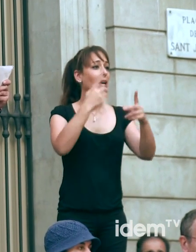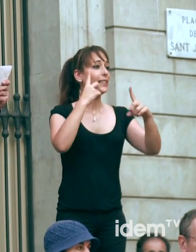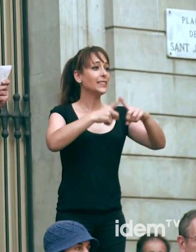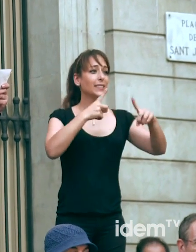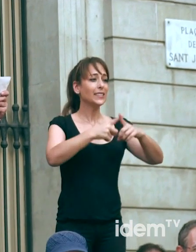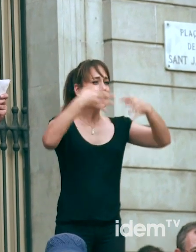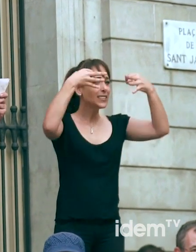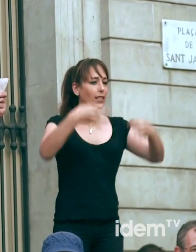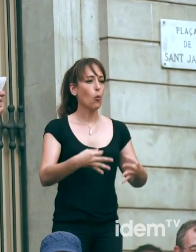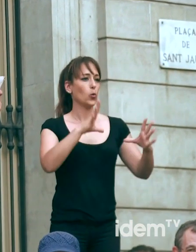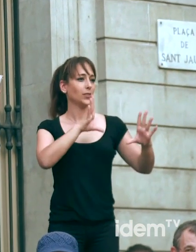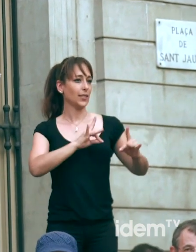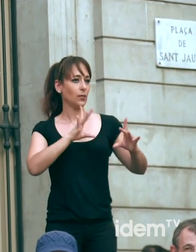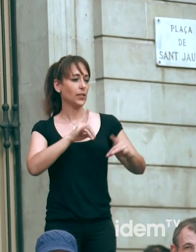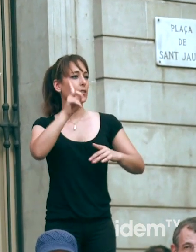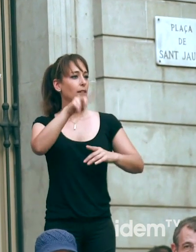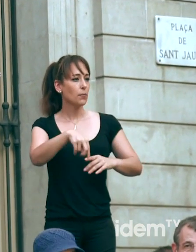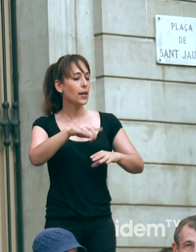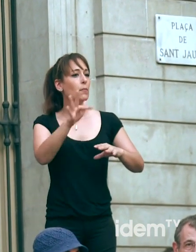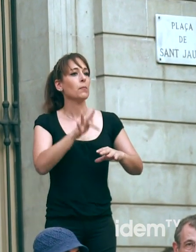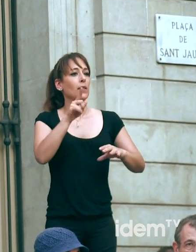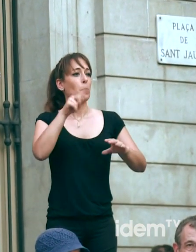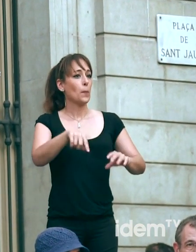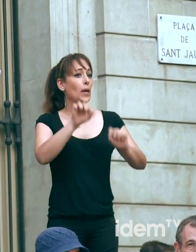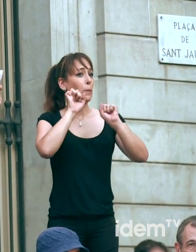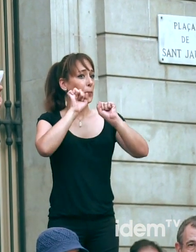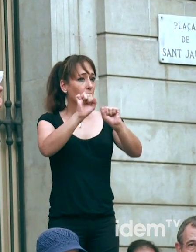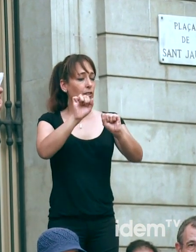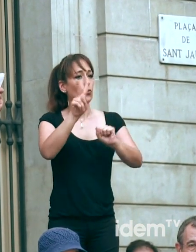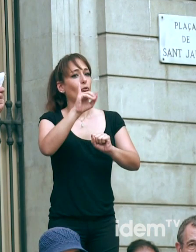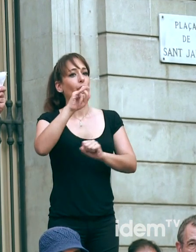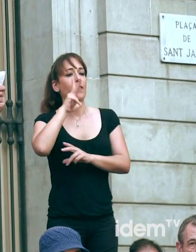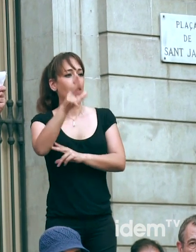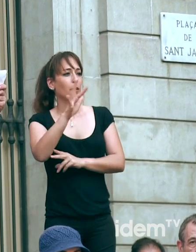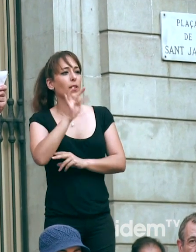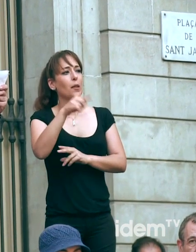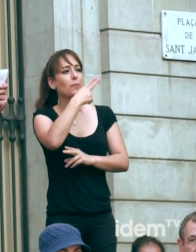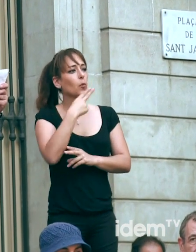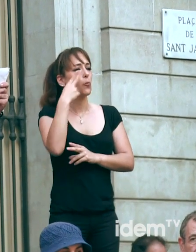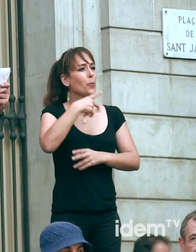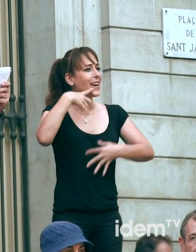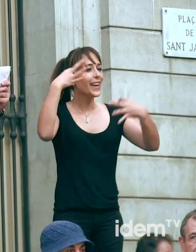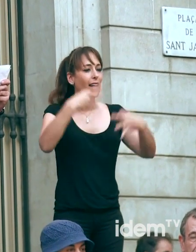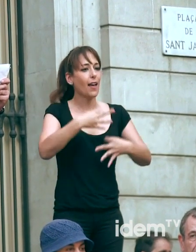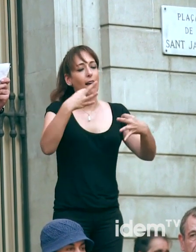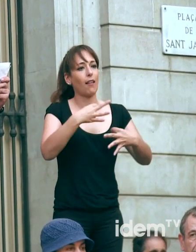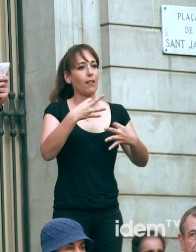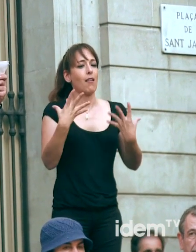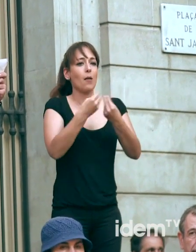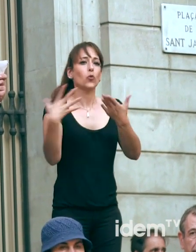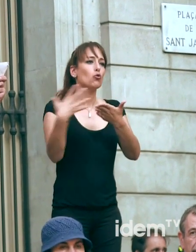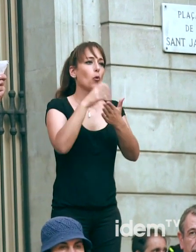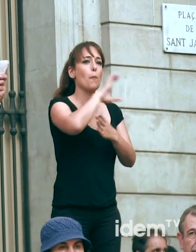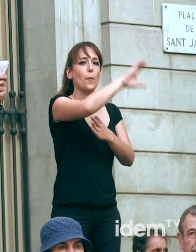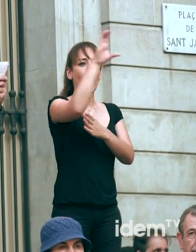de sensibilització i de prevenció a l'UVH, així com també un compromís real amb tots els països